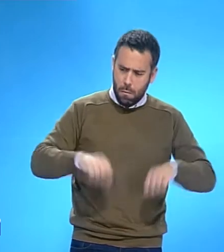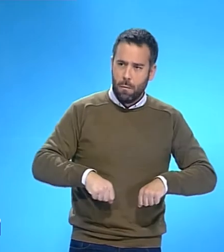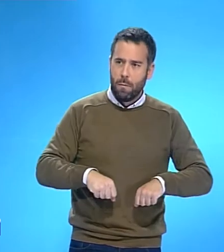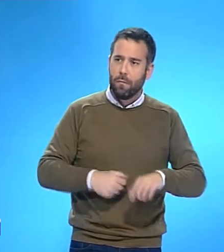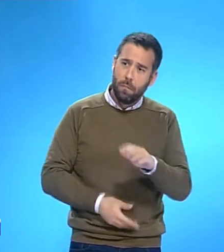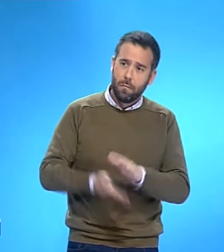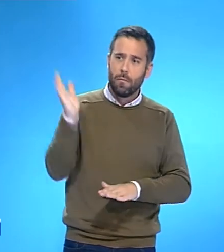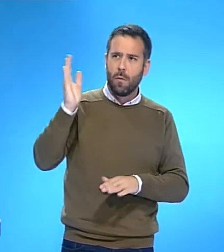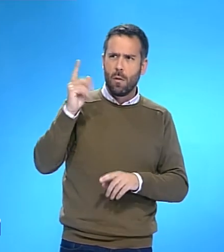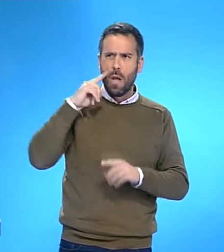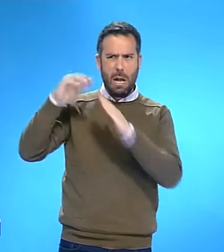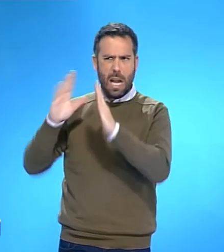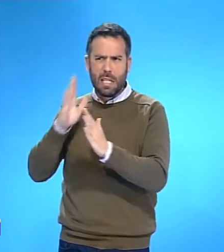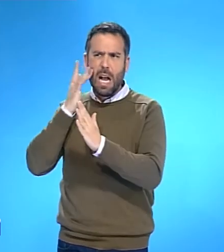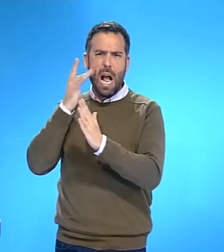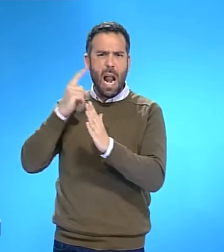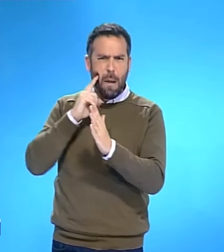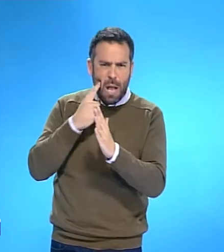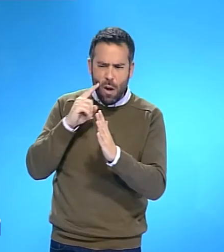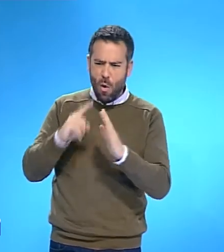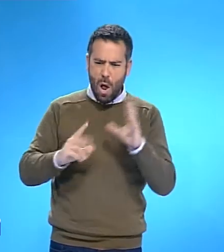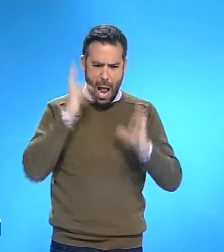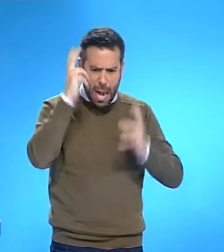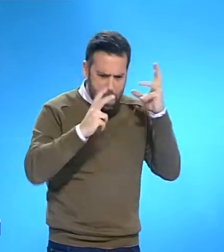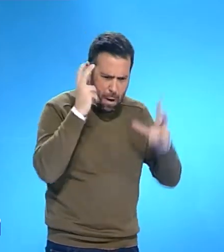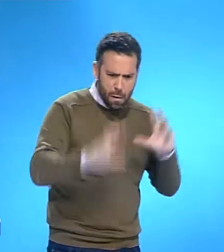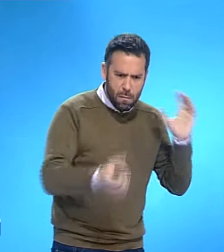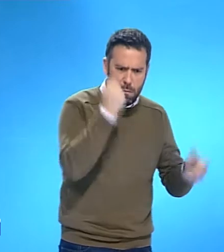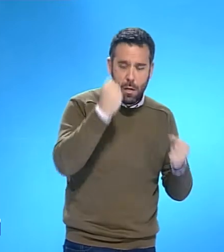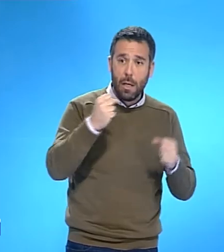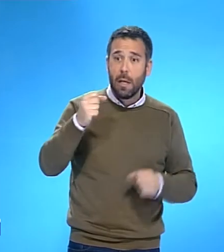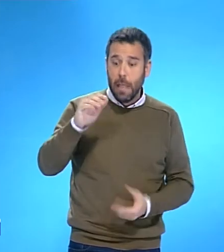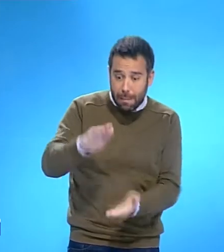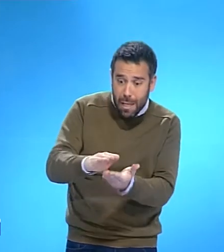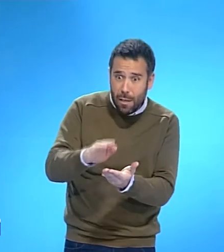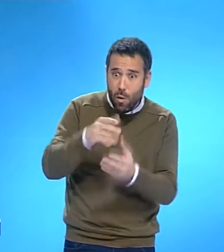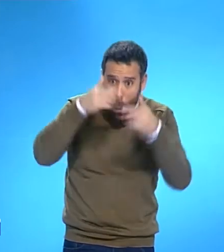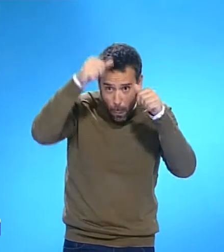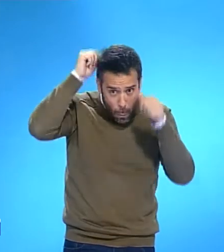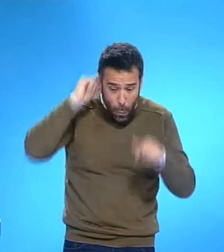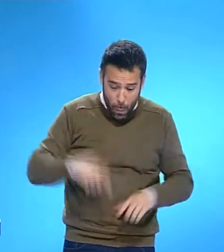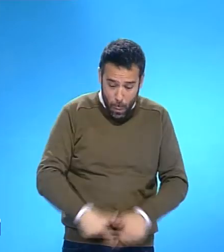que no entendía. Vi la casa de Hansel y Gretel, salvé animales y Kirikou se